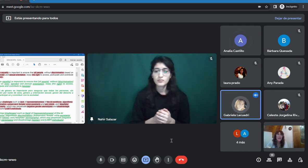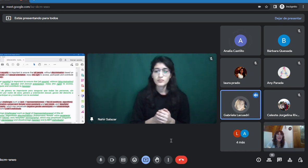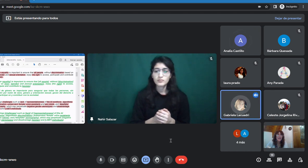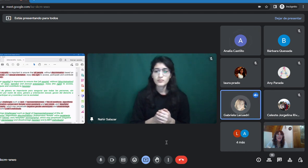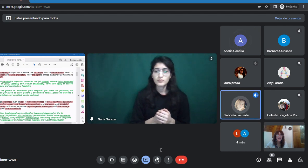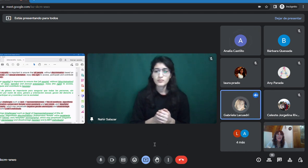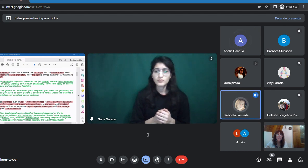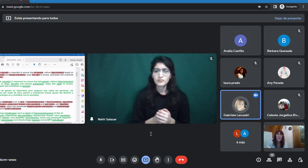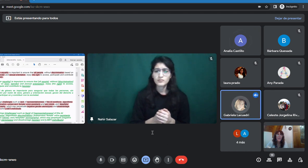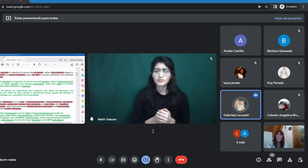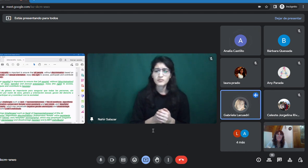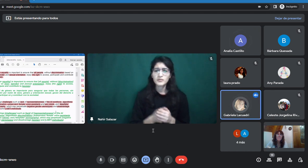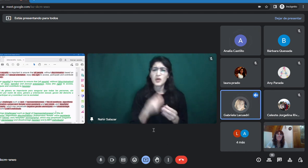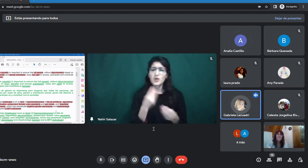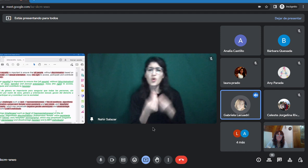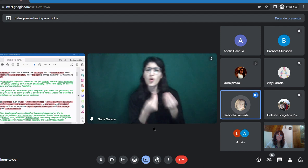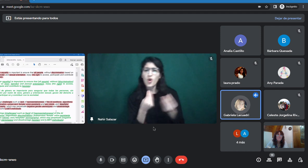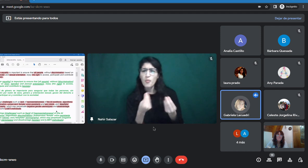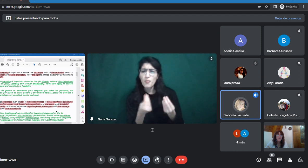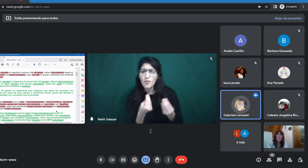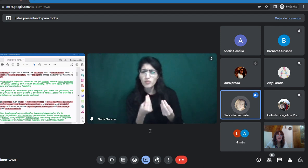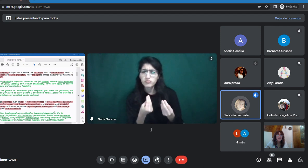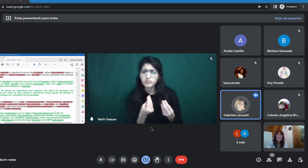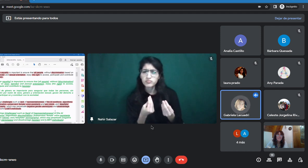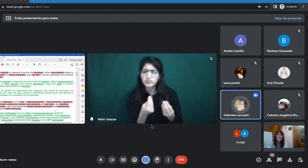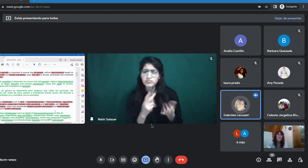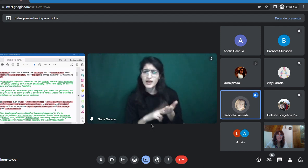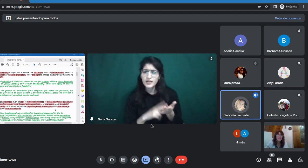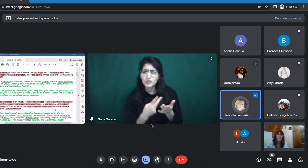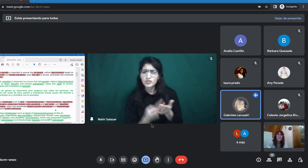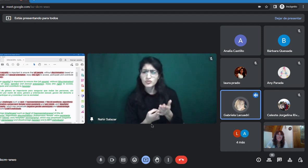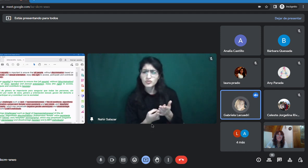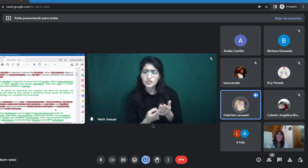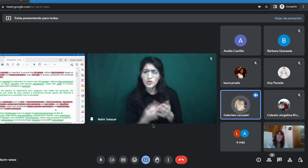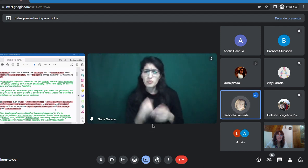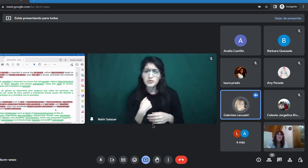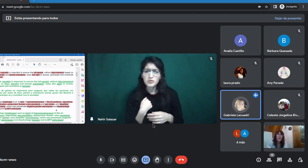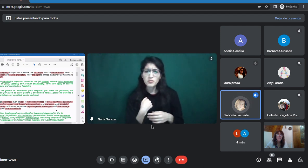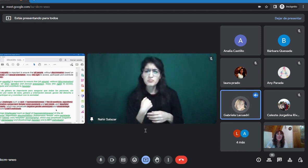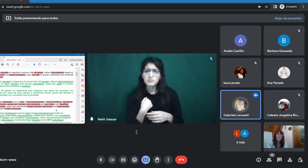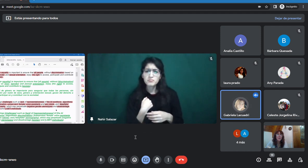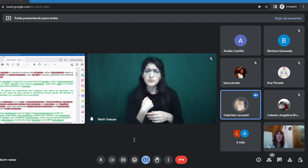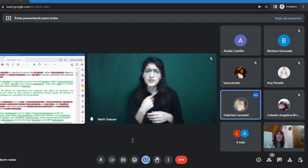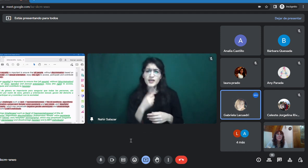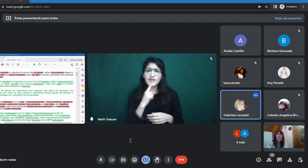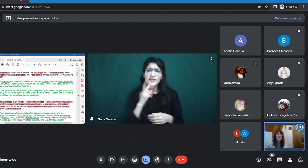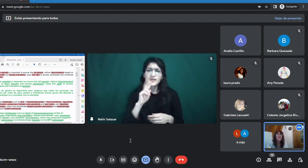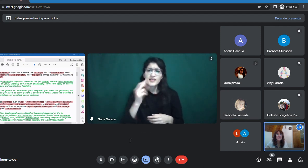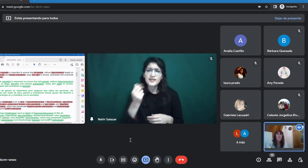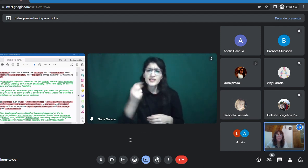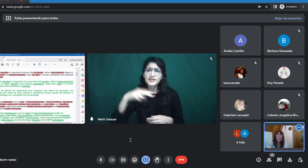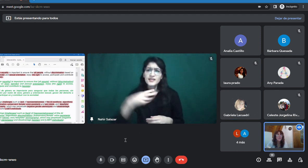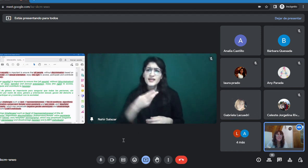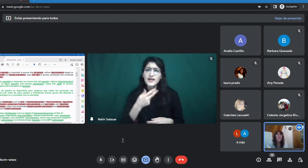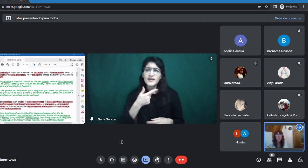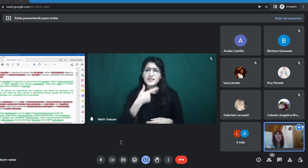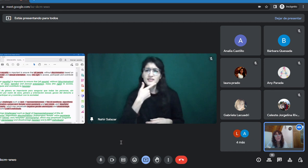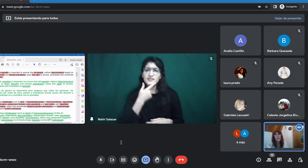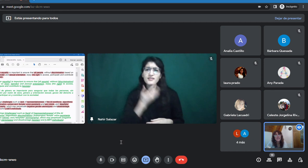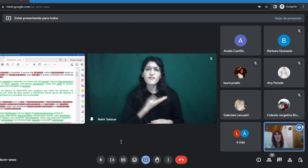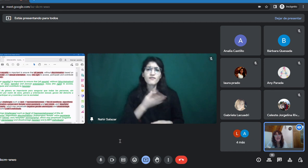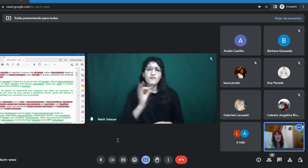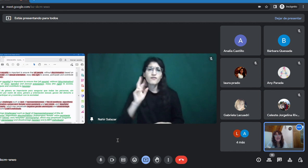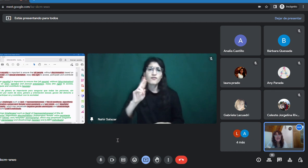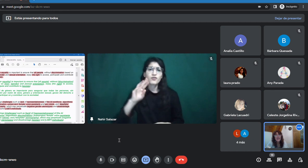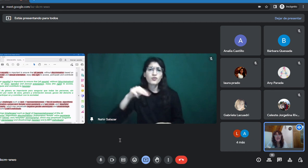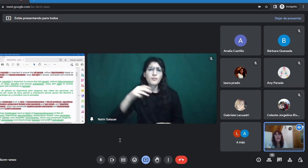¿Cómo queda? Porque yo lo puse transformando, subvirtiendo. No, pero ahí es un adjetivo. Por eso te decía yo que puede